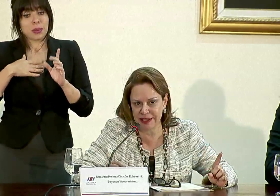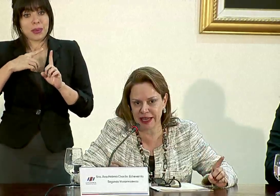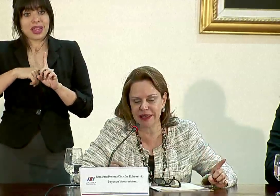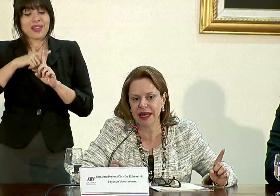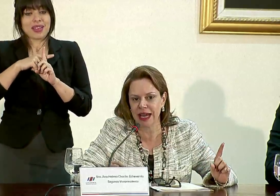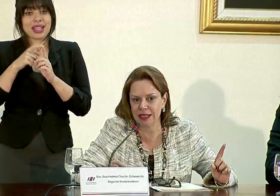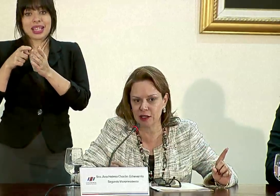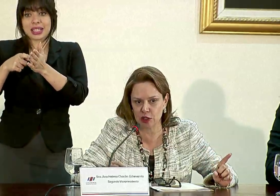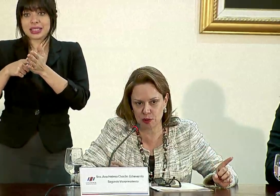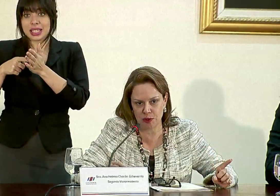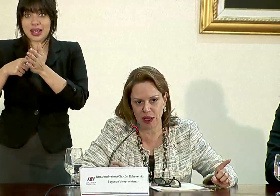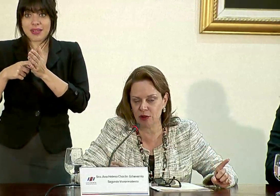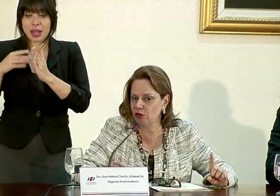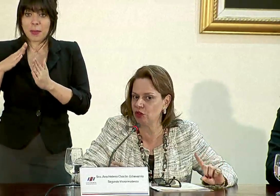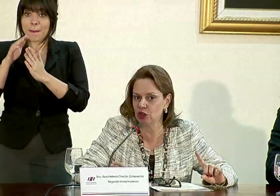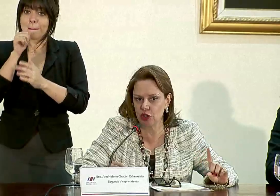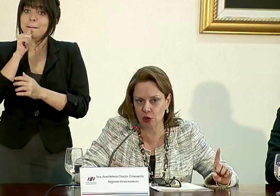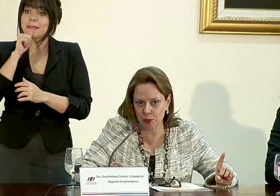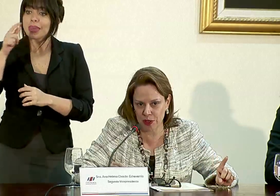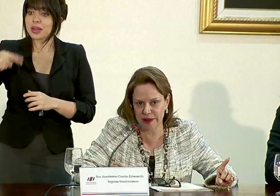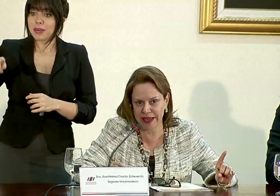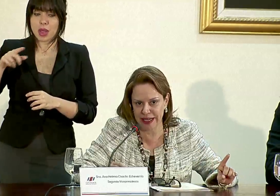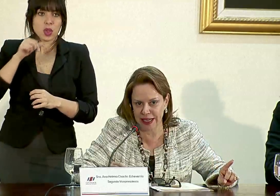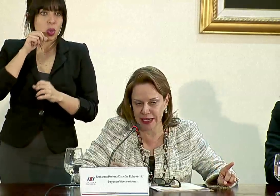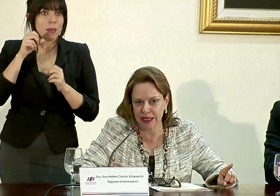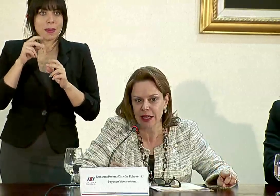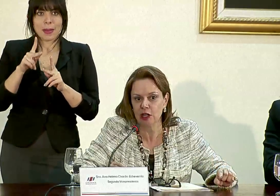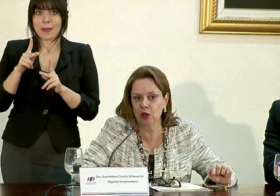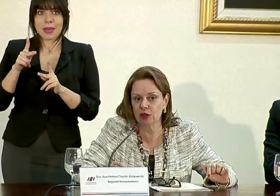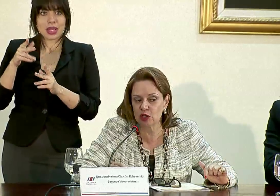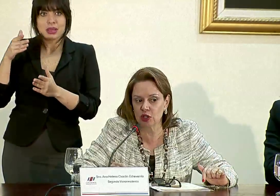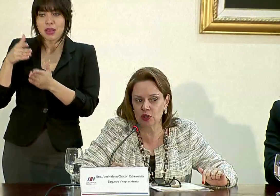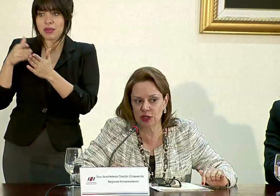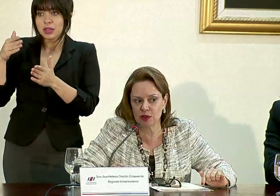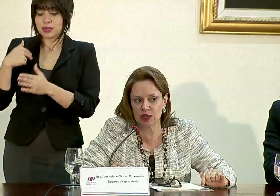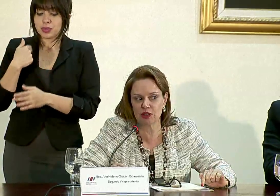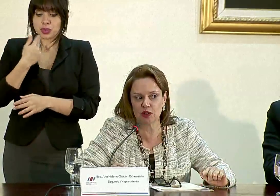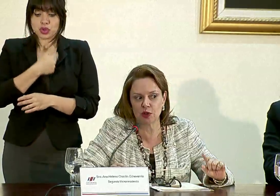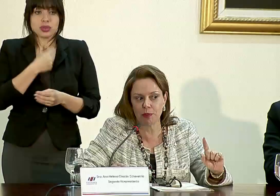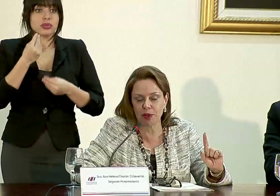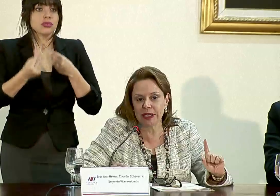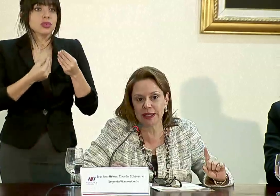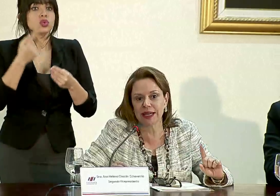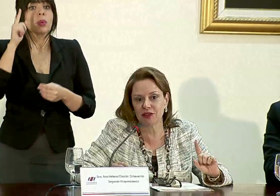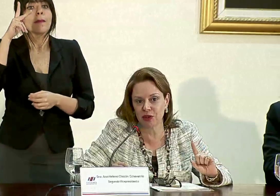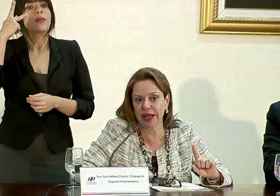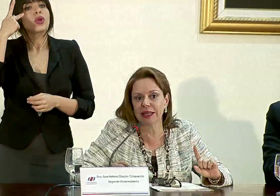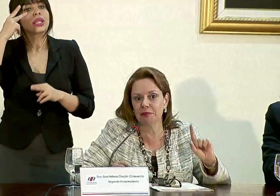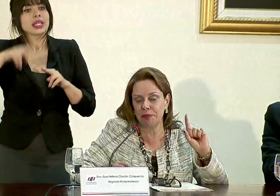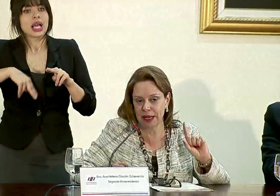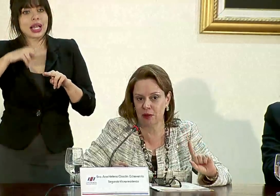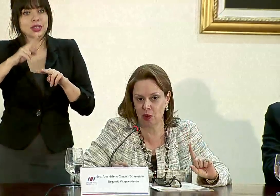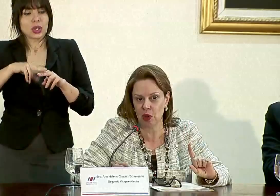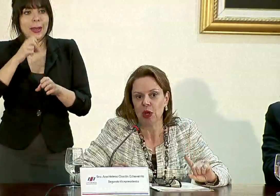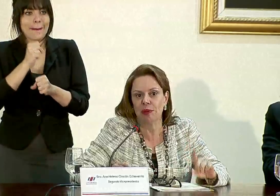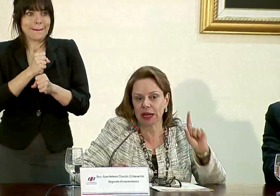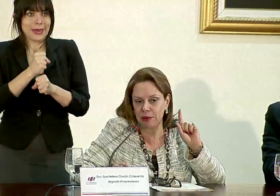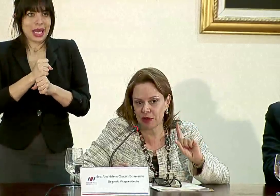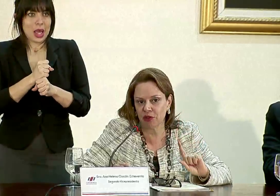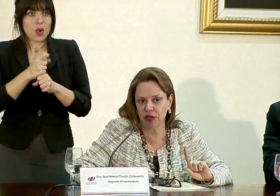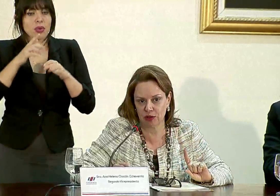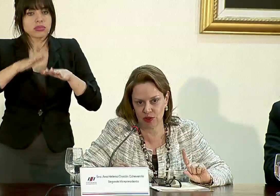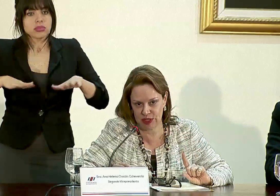exigibilidad ante los privados no puede calar lo que nosotros hemos hecho es una política nacional de empleo